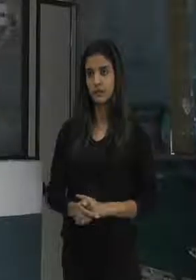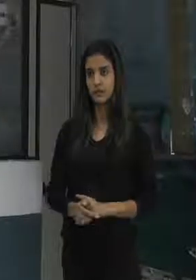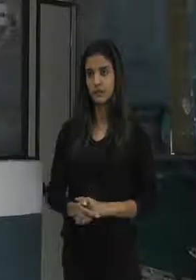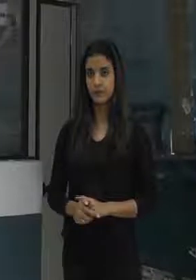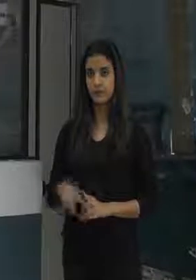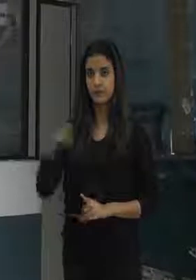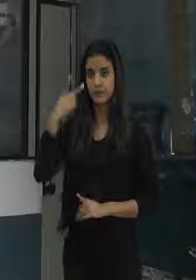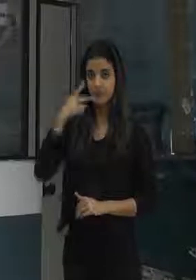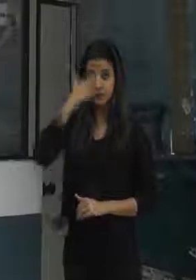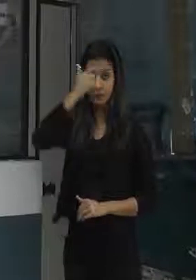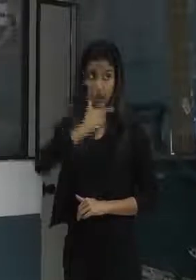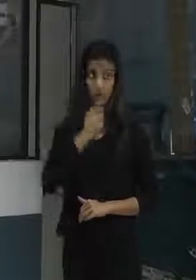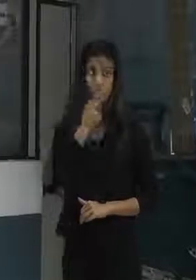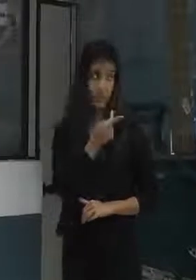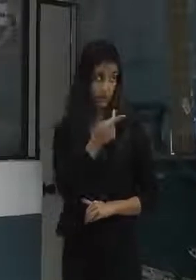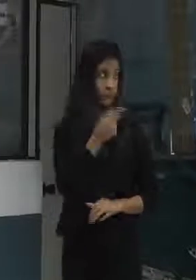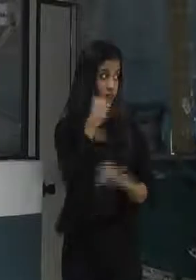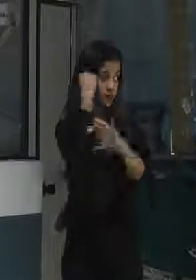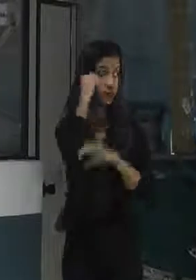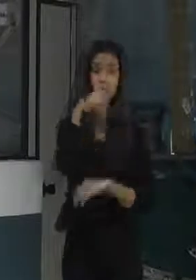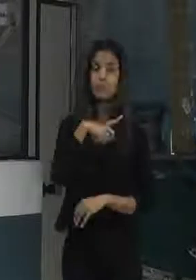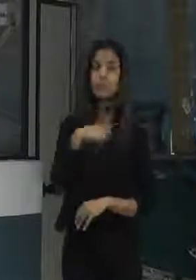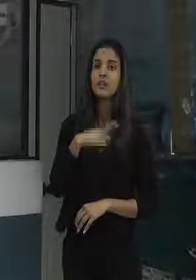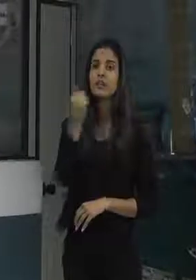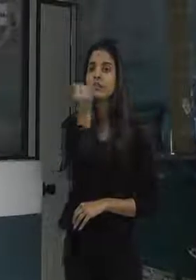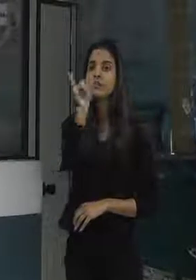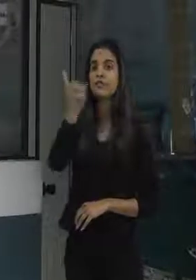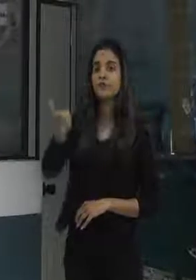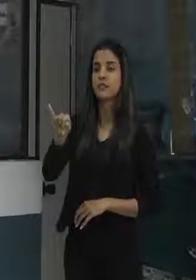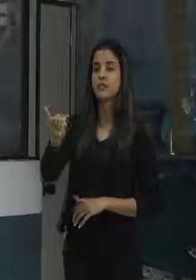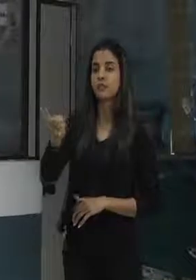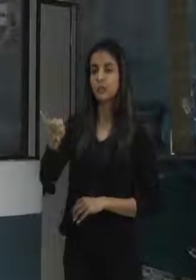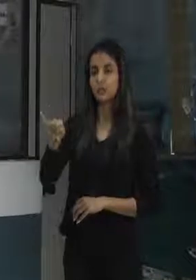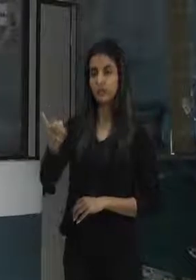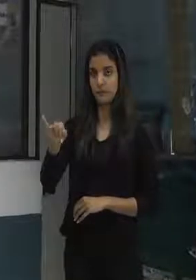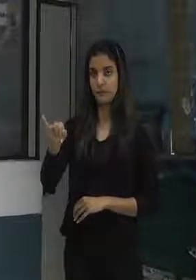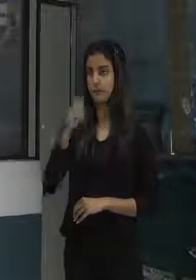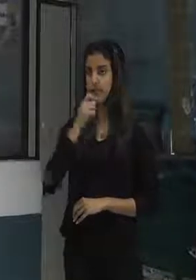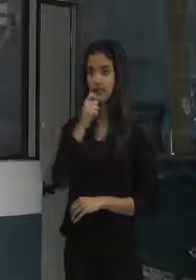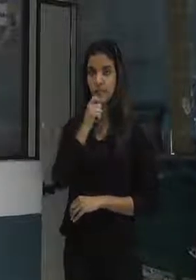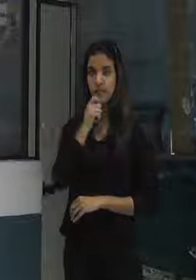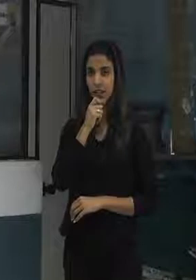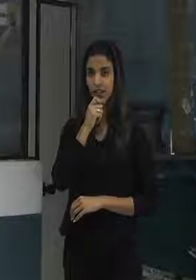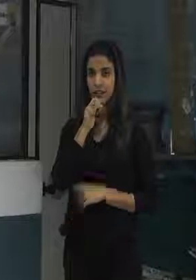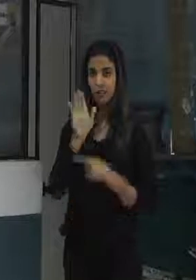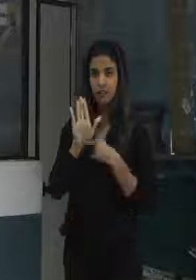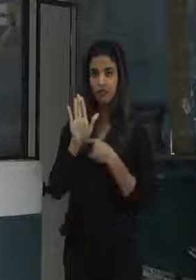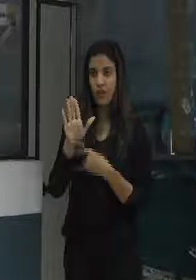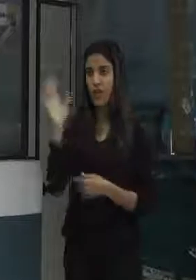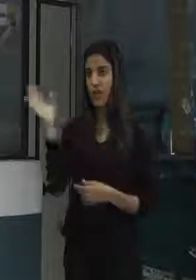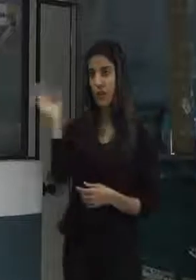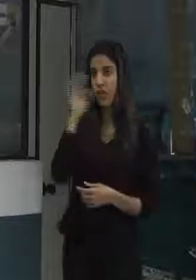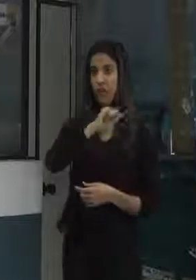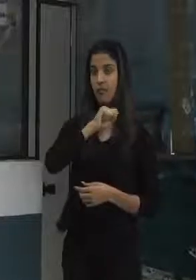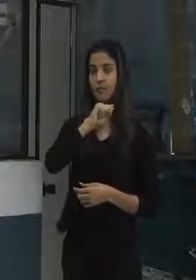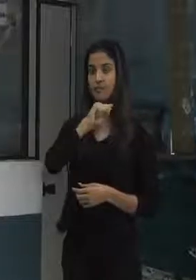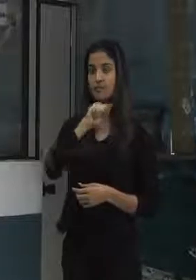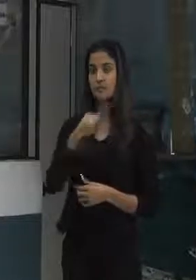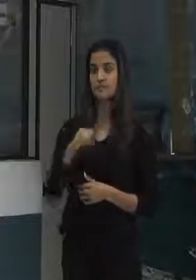vereador Macris está falando na sessão. Se não tiver um trabalho urgente naquela